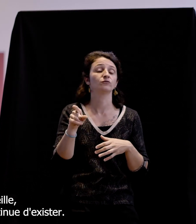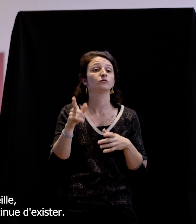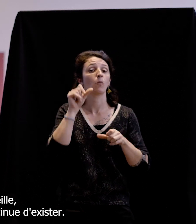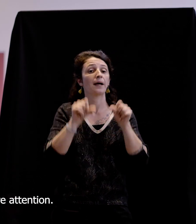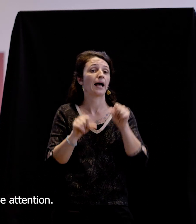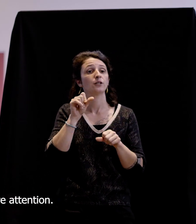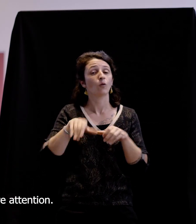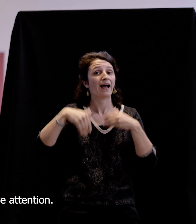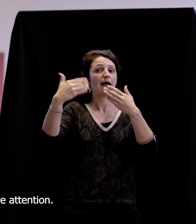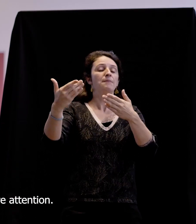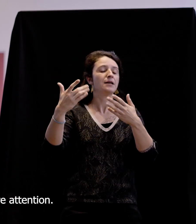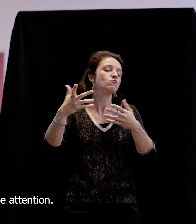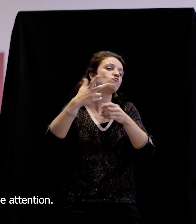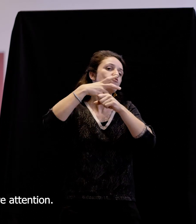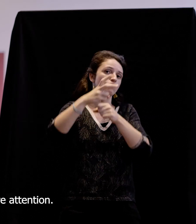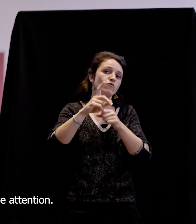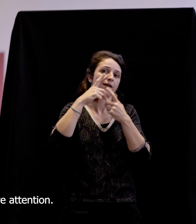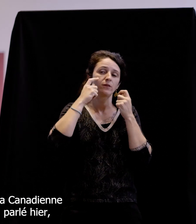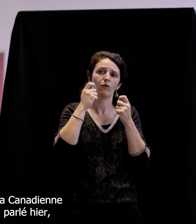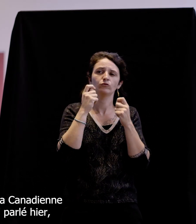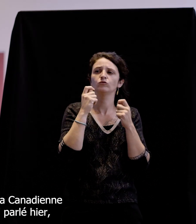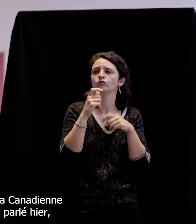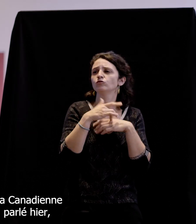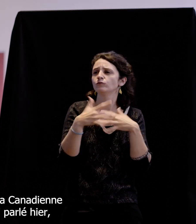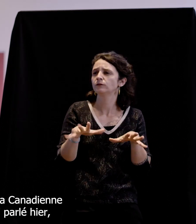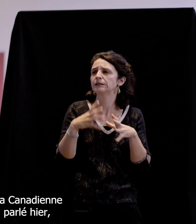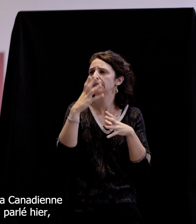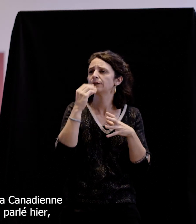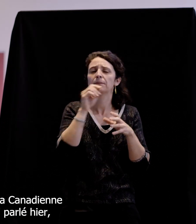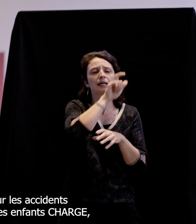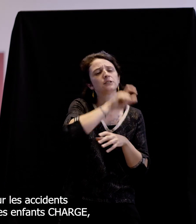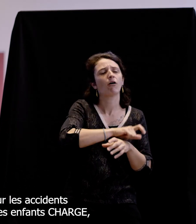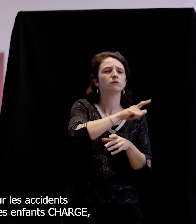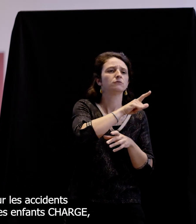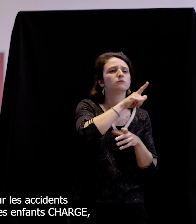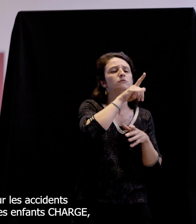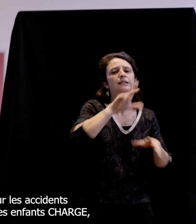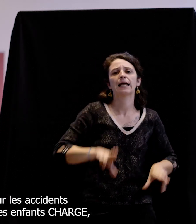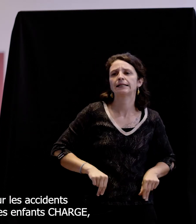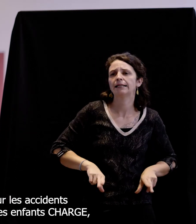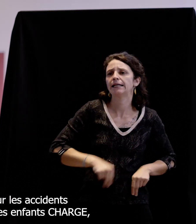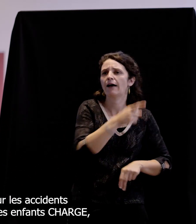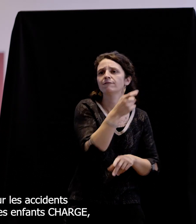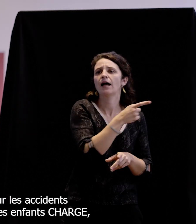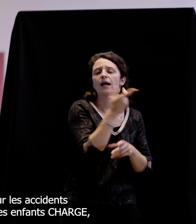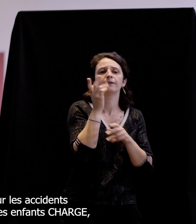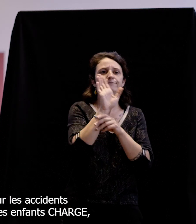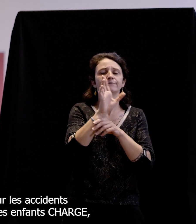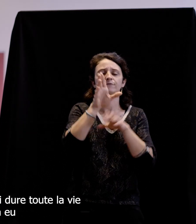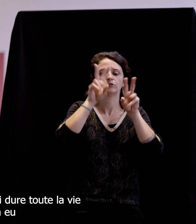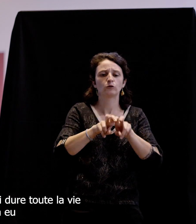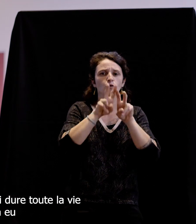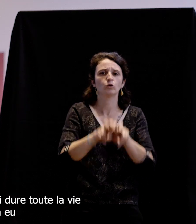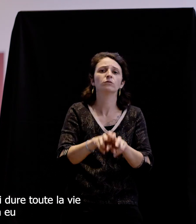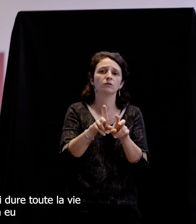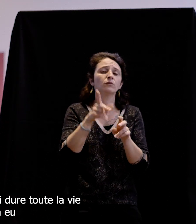continue d'exister, donc il faut faire attention. Et ils ont fait, Kim Blake, la Canadienne dont je vous ai parlé hier, a fait une étude sur les accidents post-op chez les enfants charges,